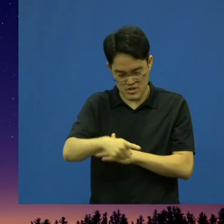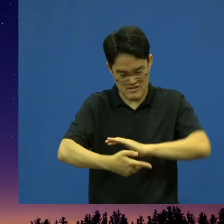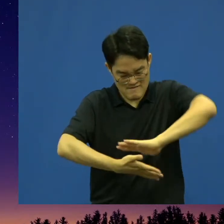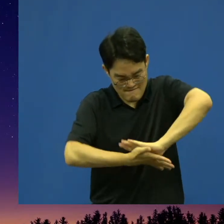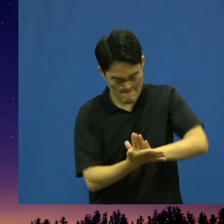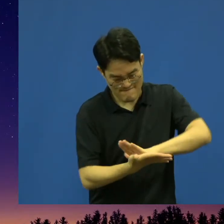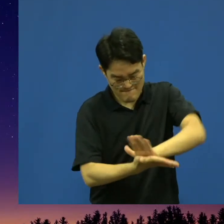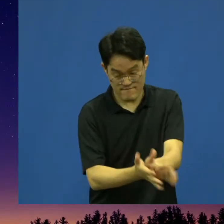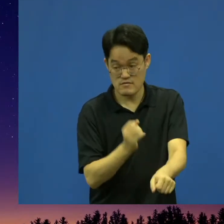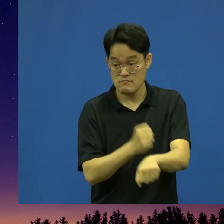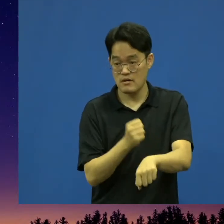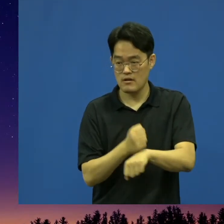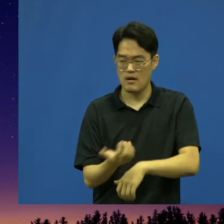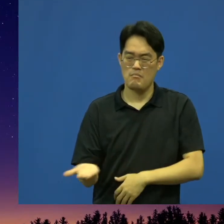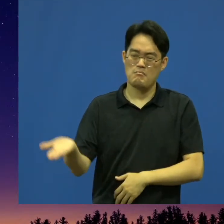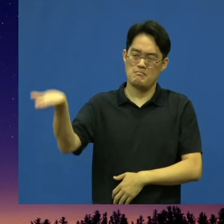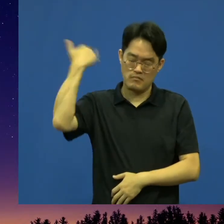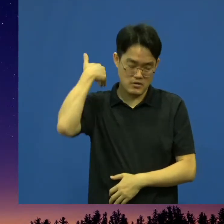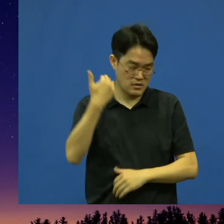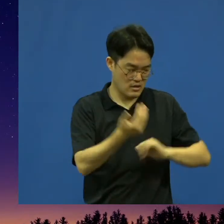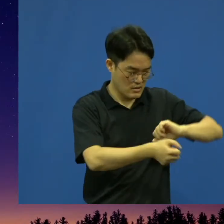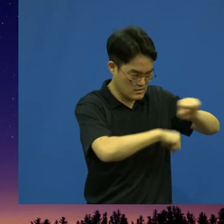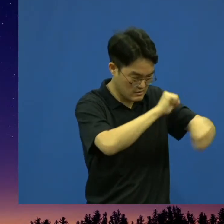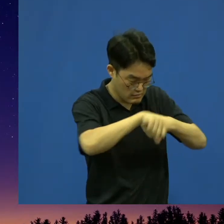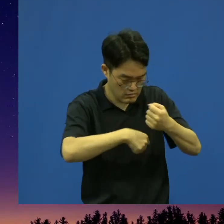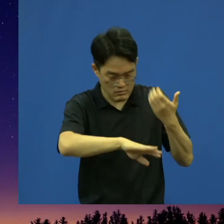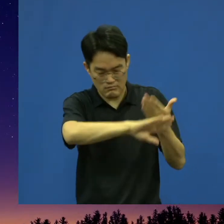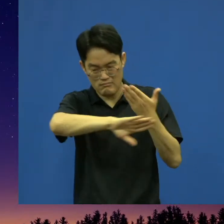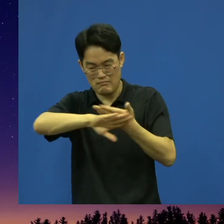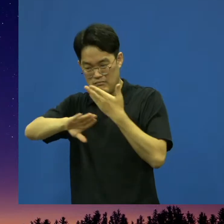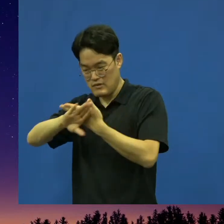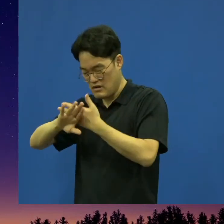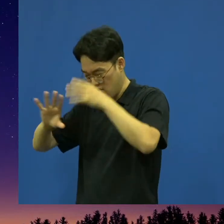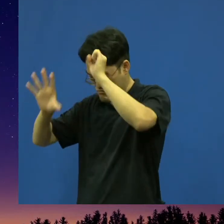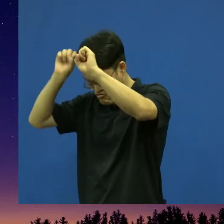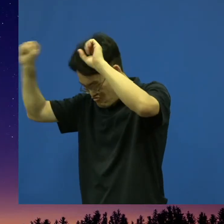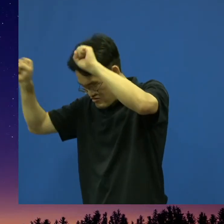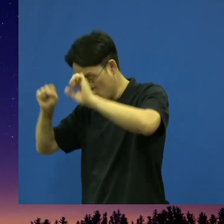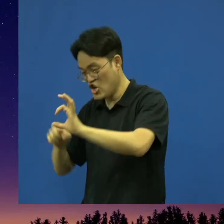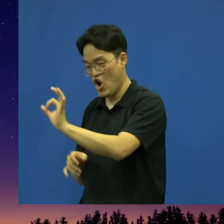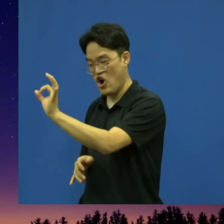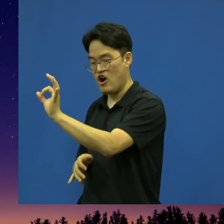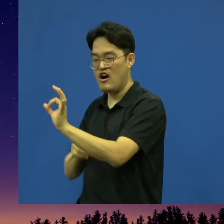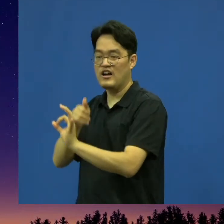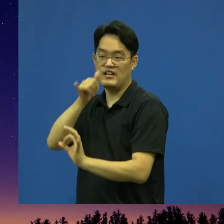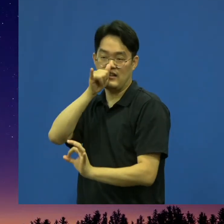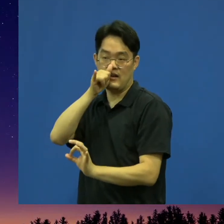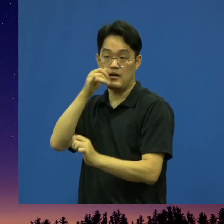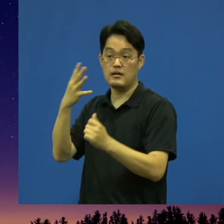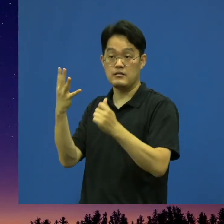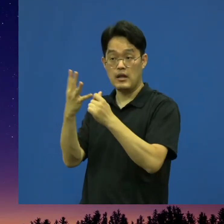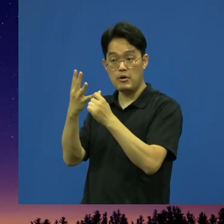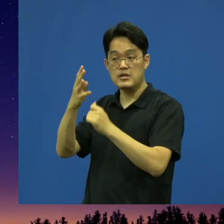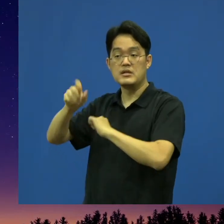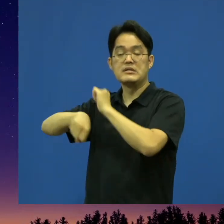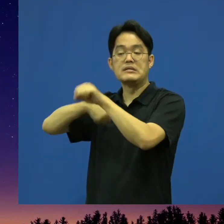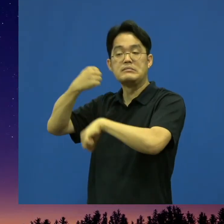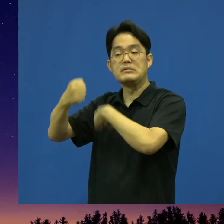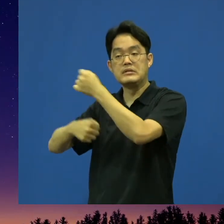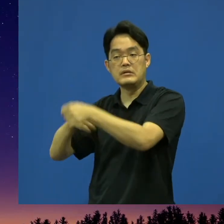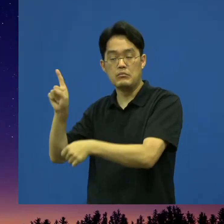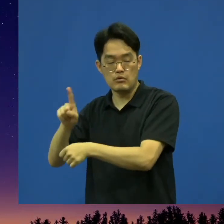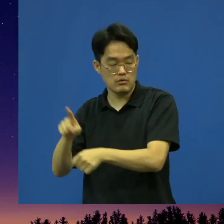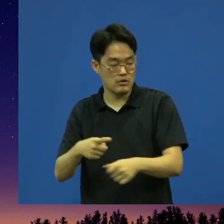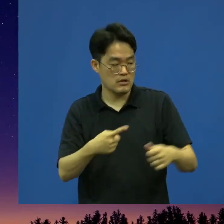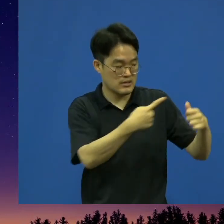전에 모든 짐승과 다르고 또 10뿔이 있더라. 여러분, 넷째 짐승은 어떤 짐승의